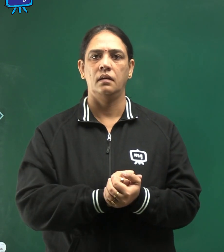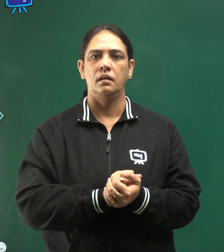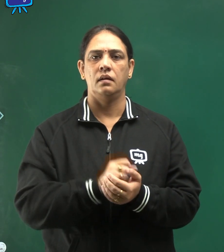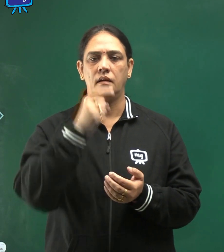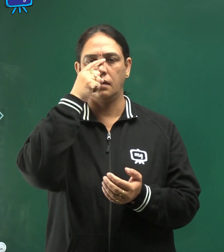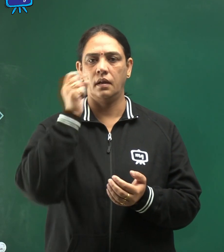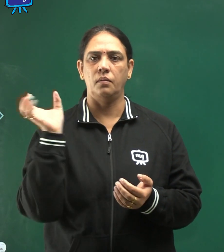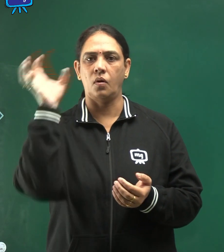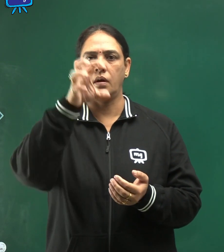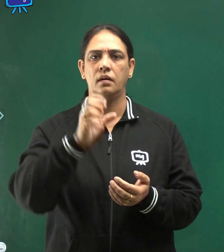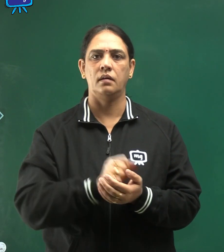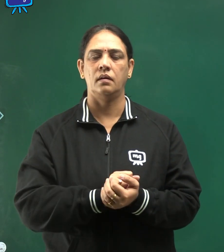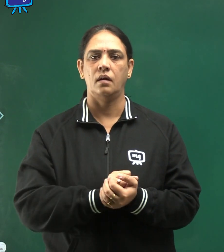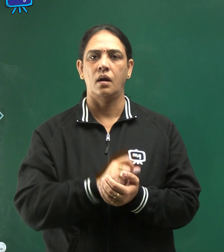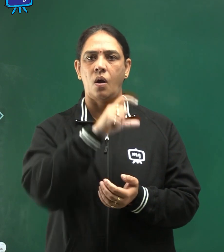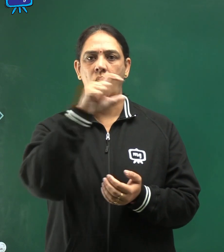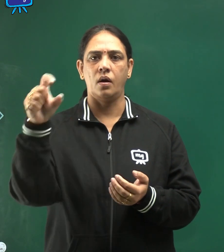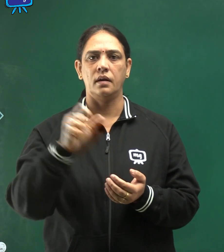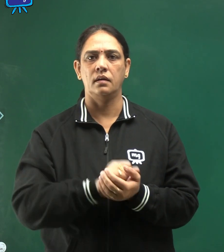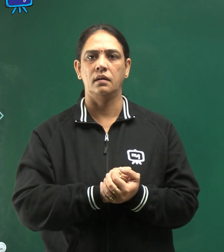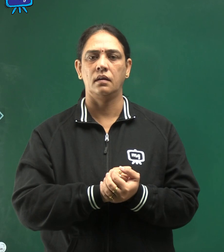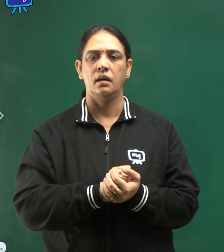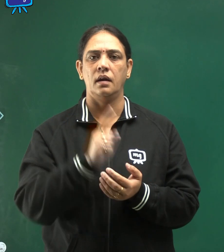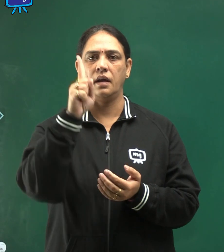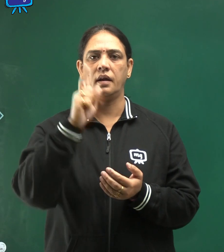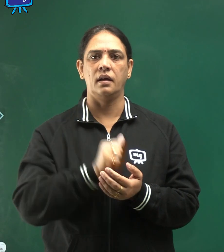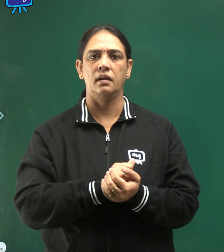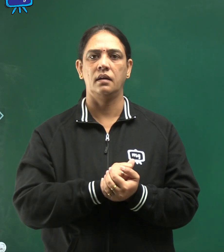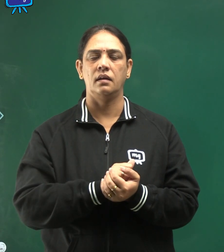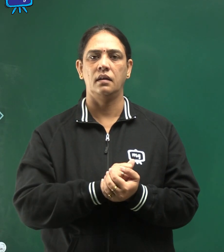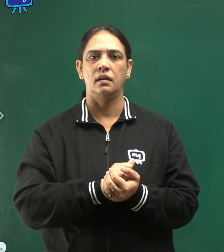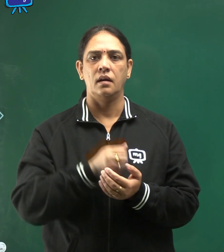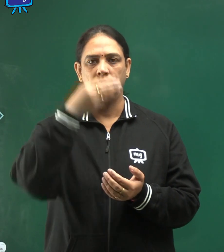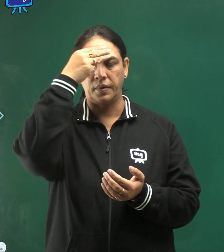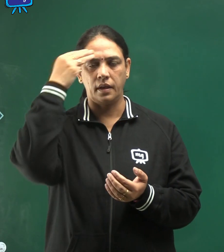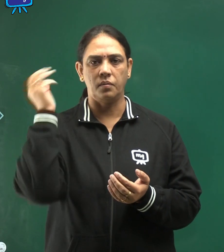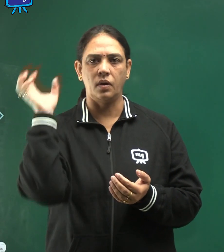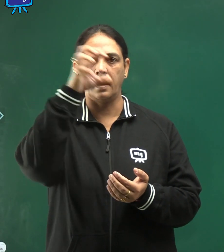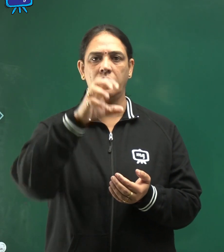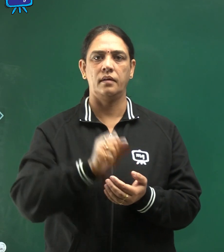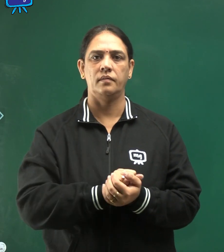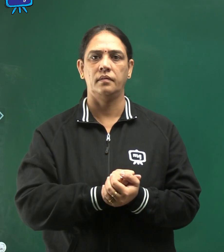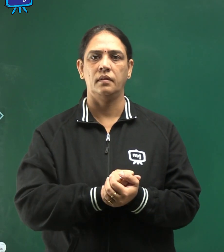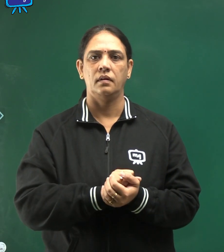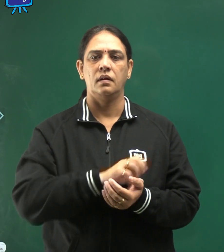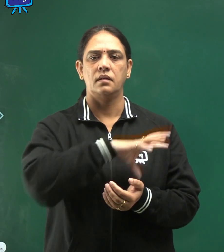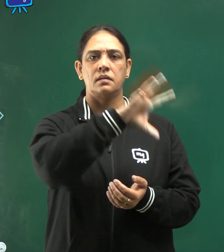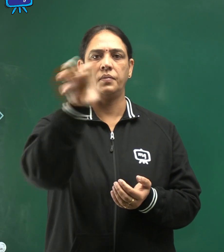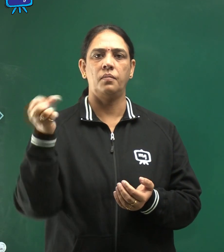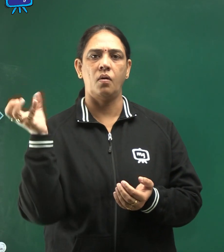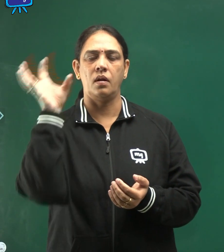नीली गेंद और एक पीली गेंद है। सभी